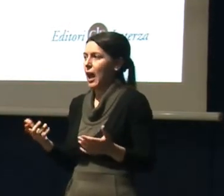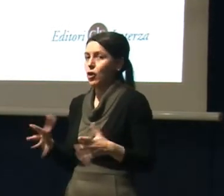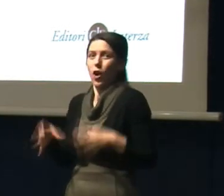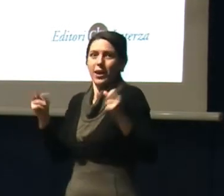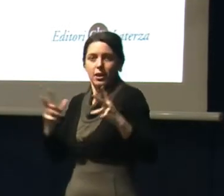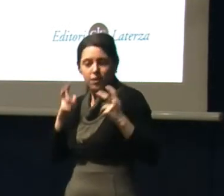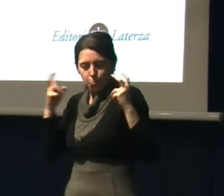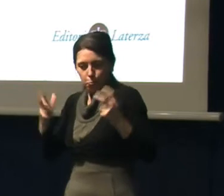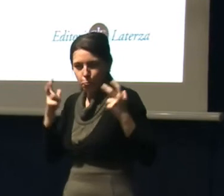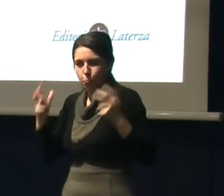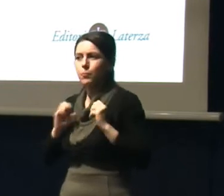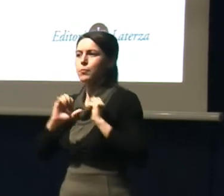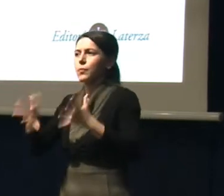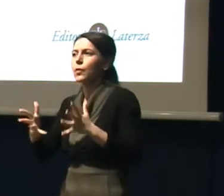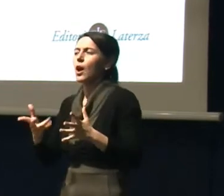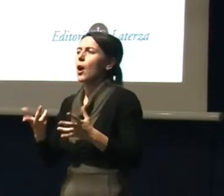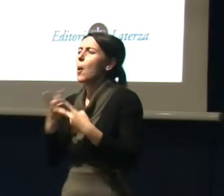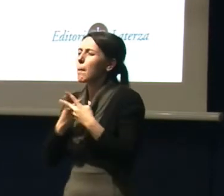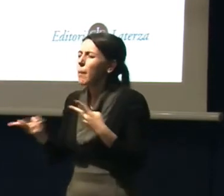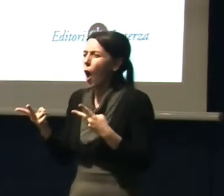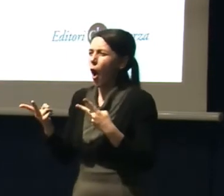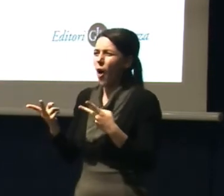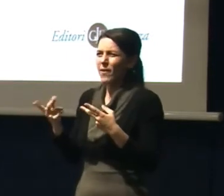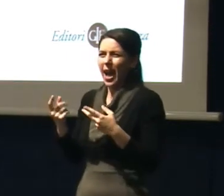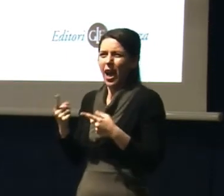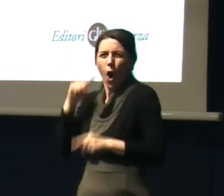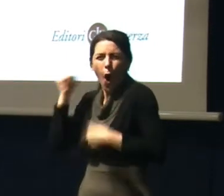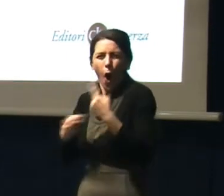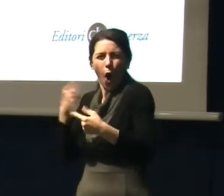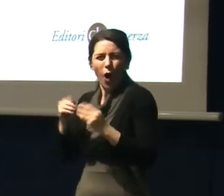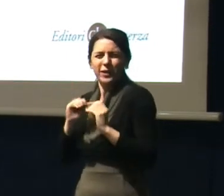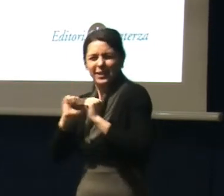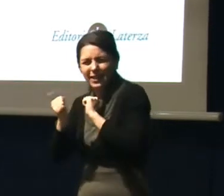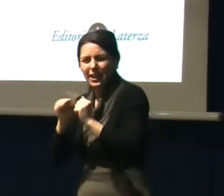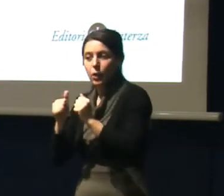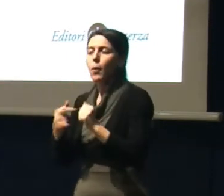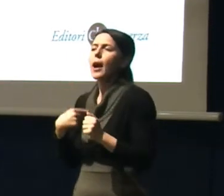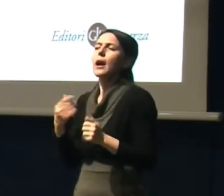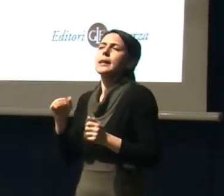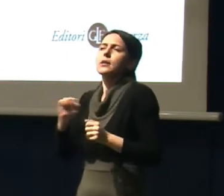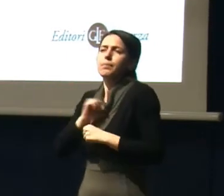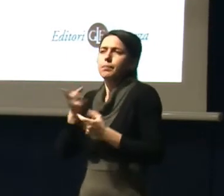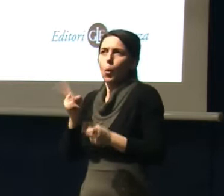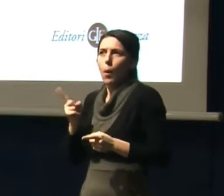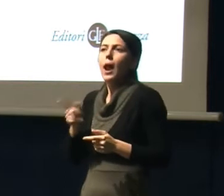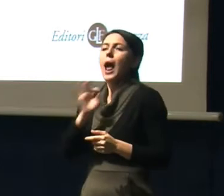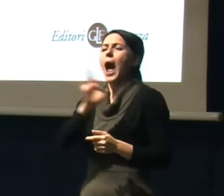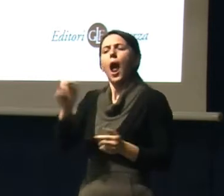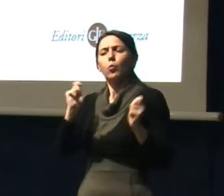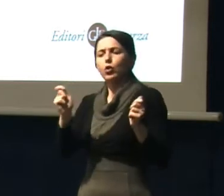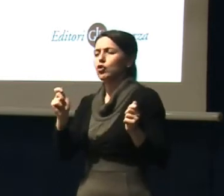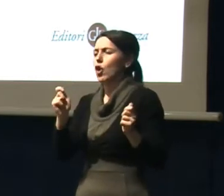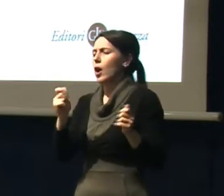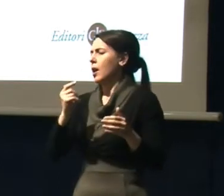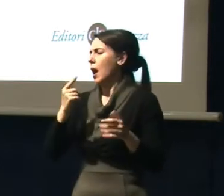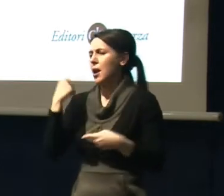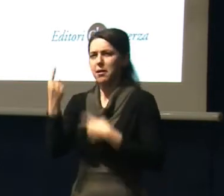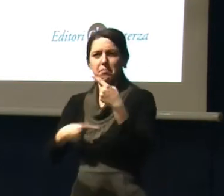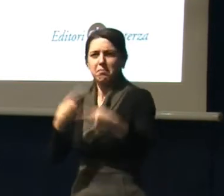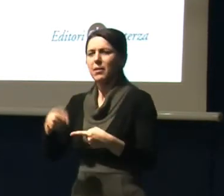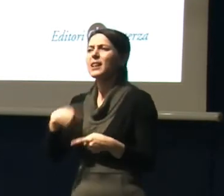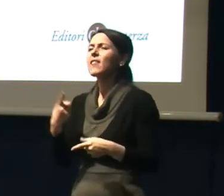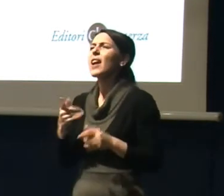molti giornali e stanno reagendo e sperimentando cercando di resistere ci saranno dei giornali che resisteranno e se la caveranno benissimo con